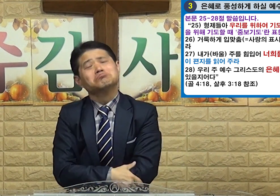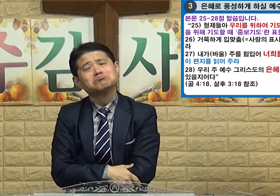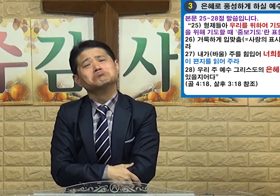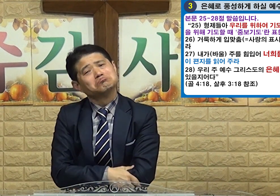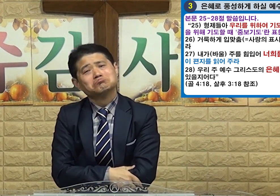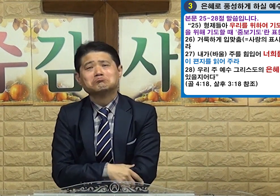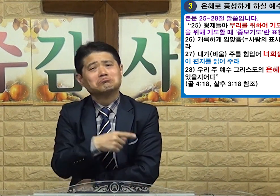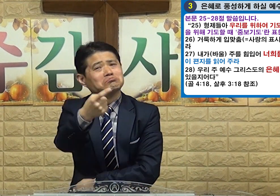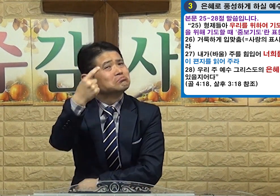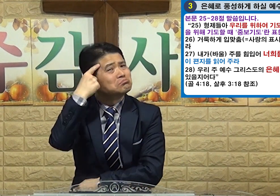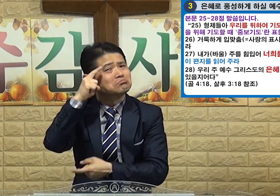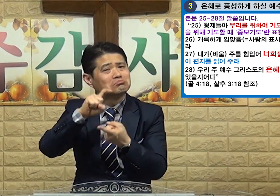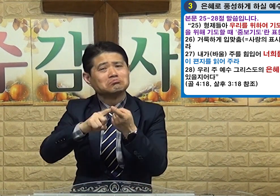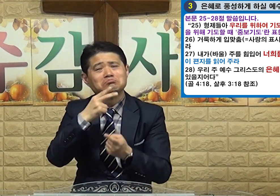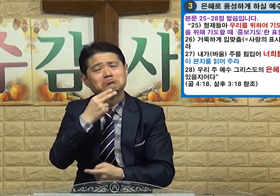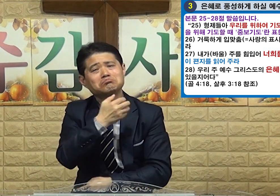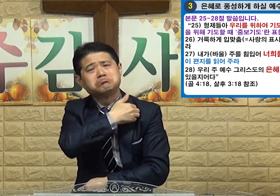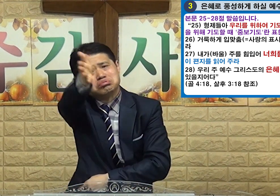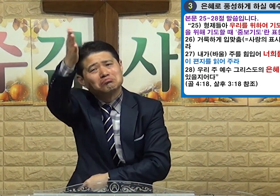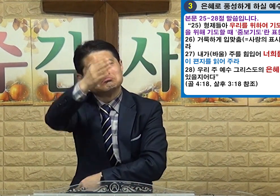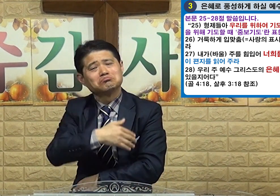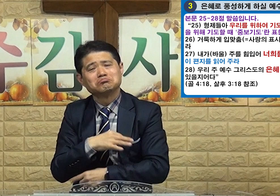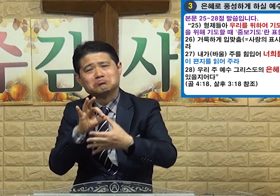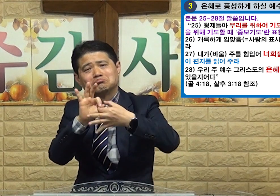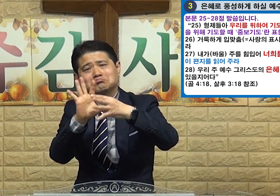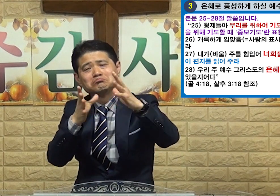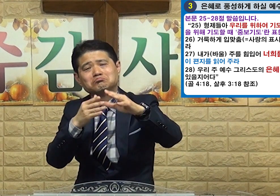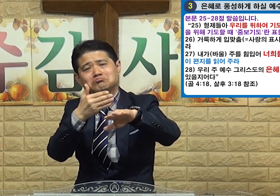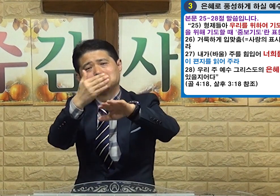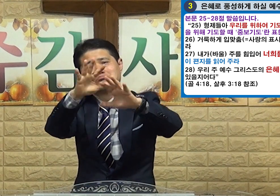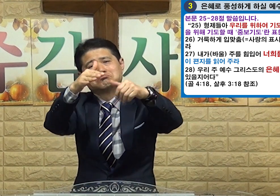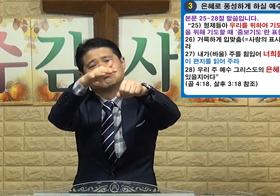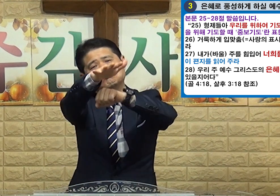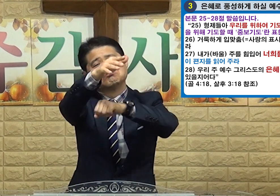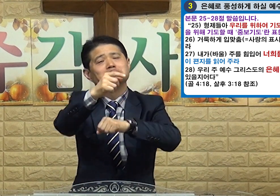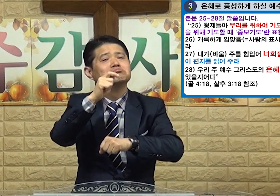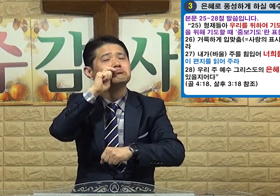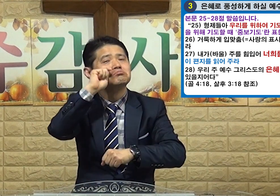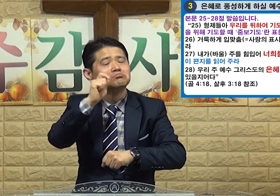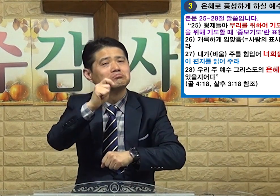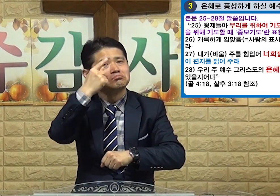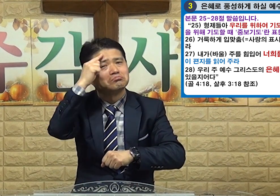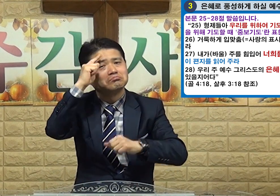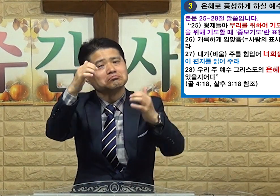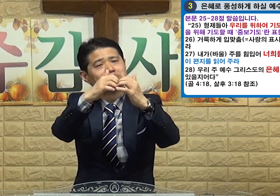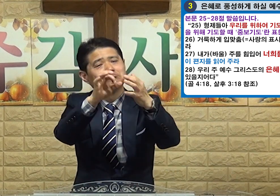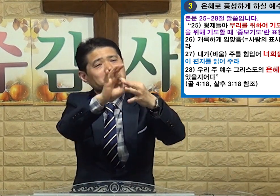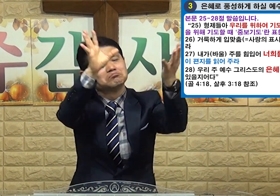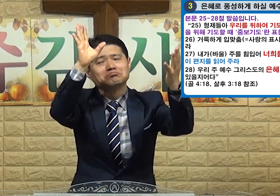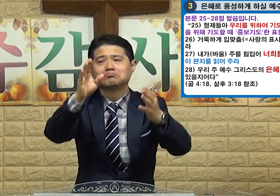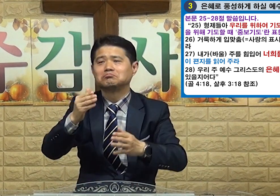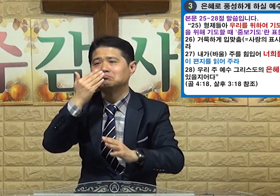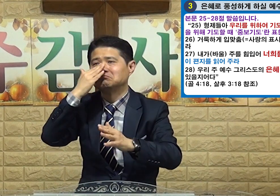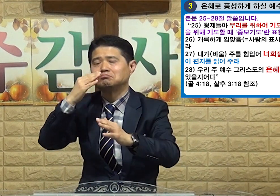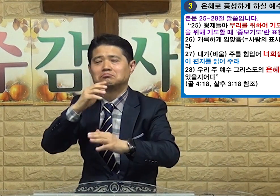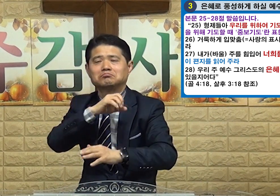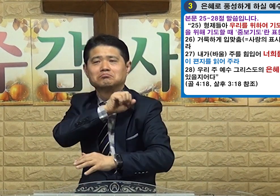기근으로 있지만 우리가 불쌍하다고 생각하지 않고 그들 나라인데 걱정하지 마. 러시아 우크라이나